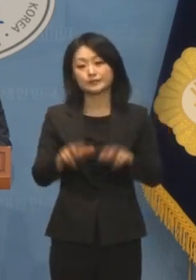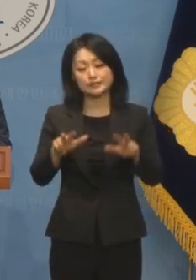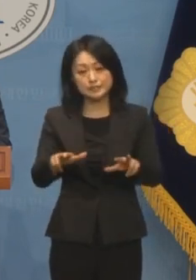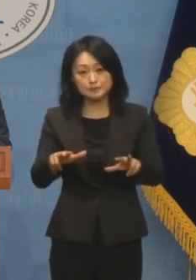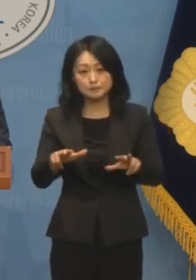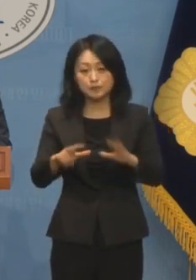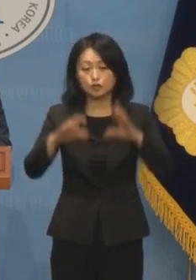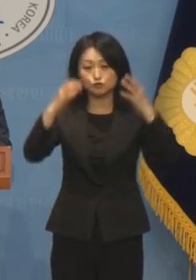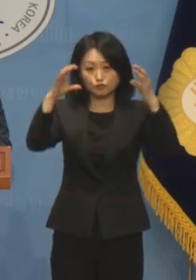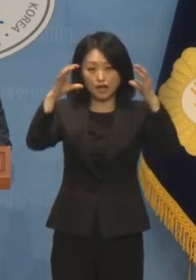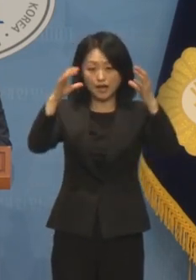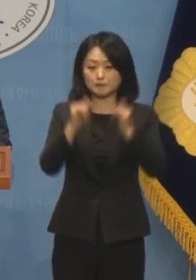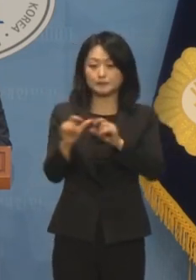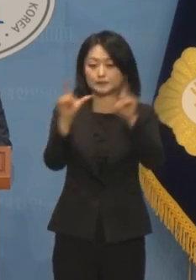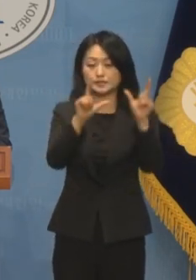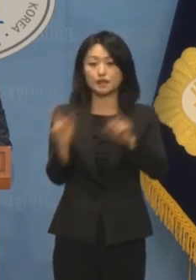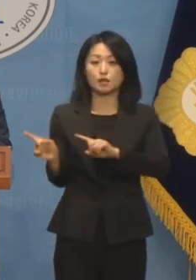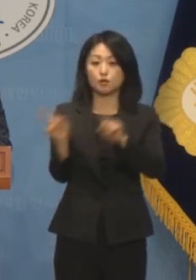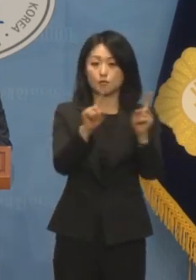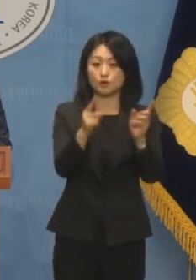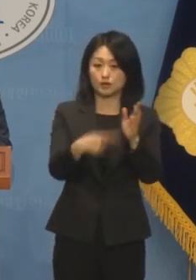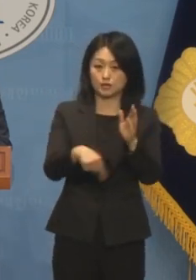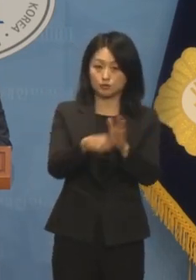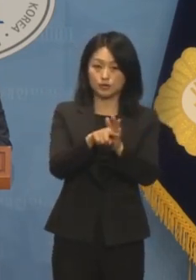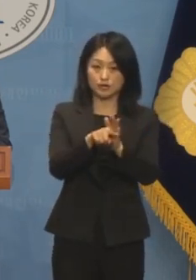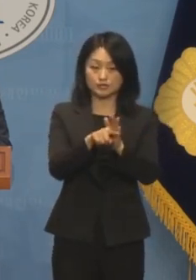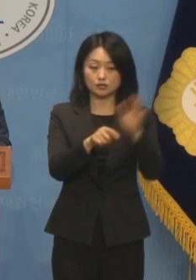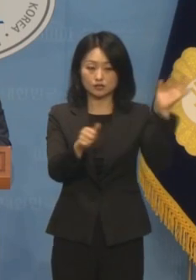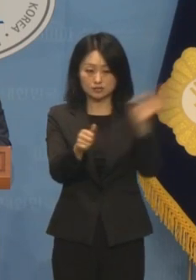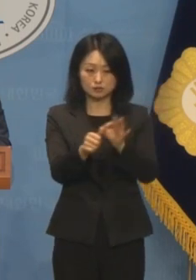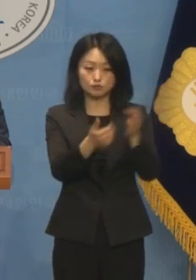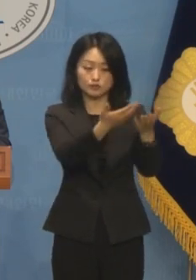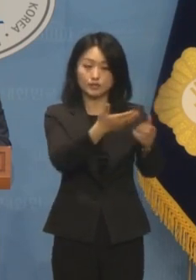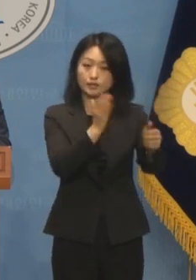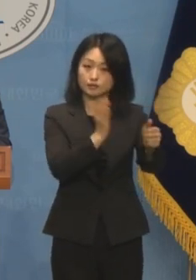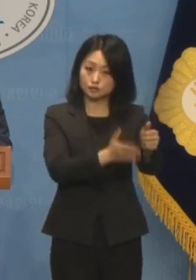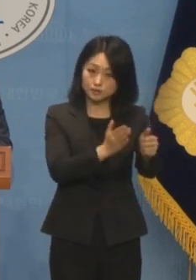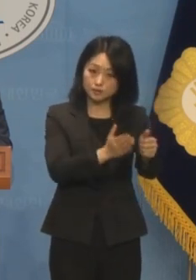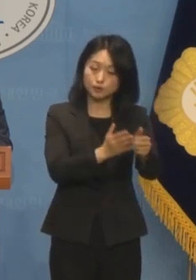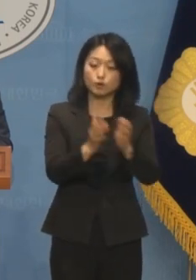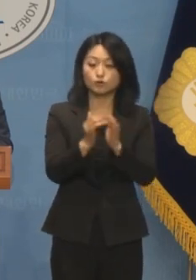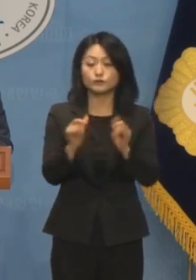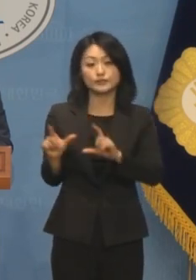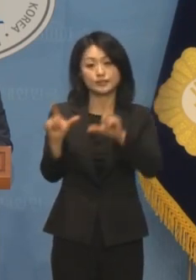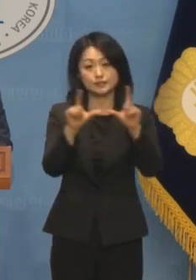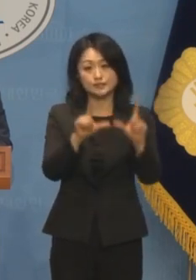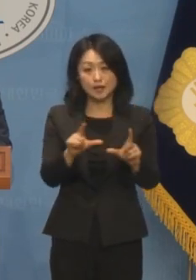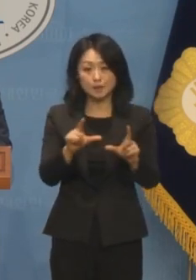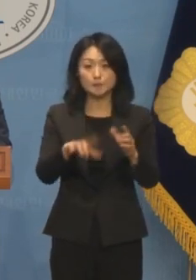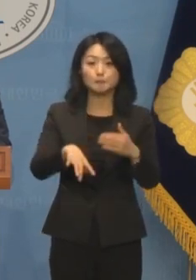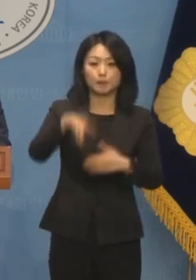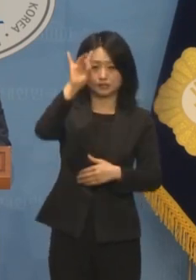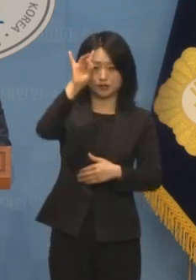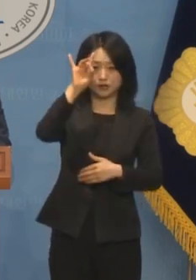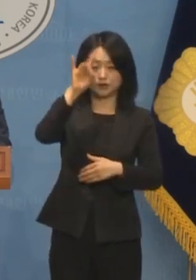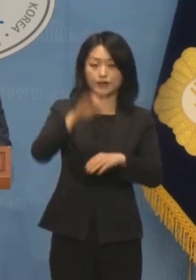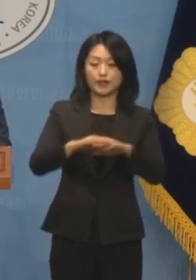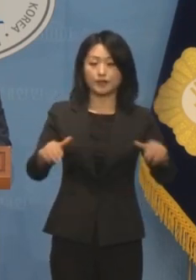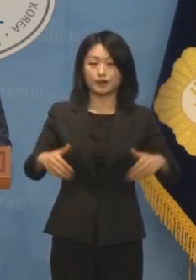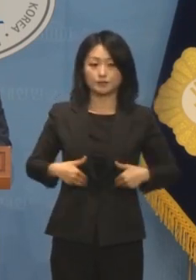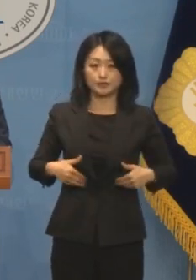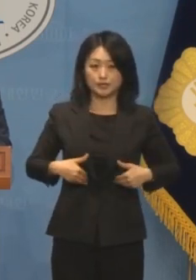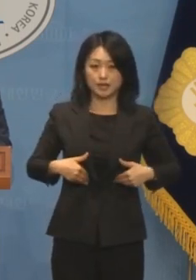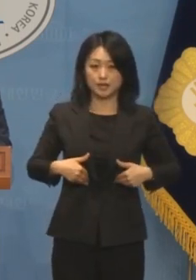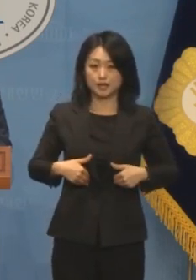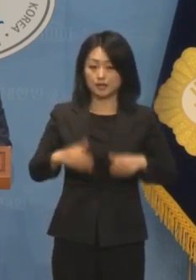지금이야말로 국가가 민생을 회복할 수 있도록 지원할 때입니다. 국민의 삶이 먼저입니다.